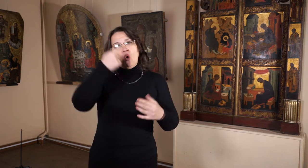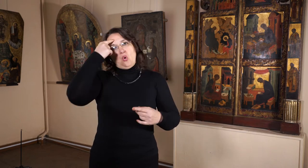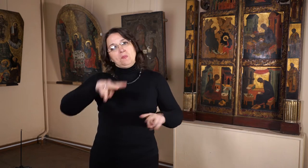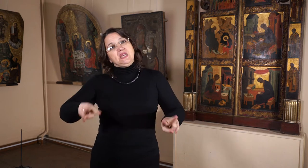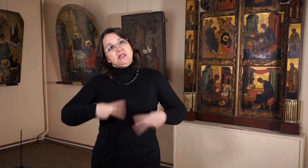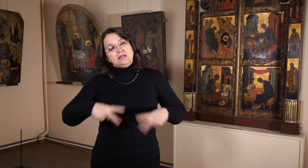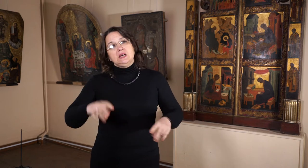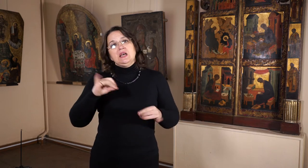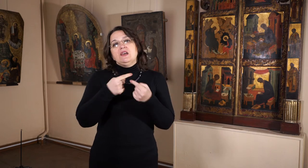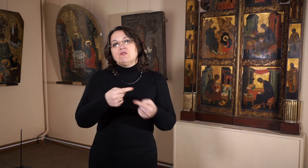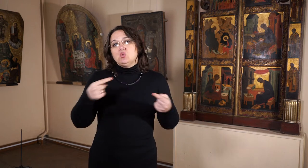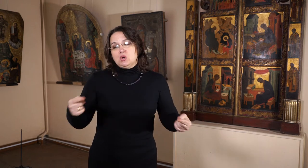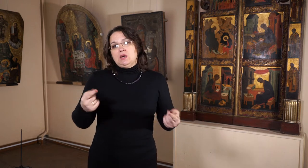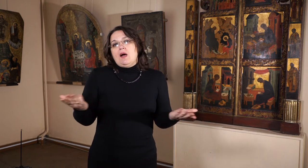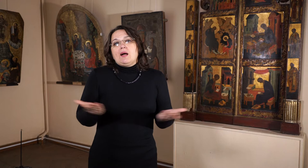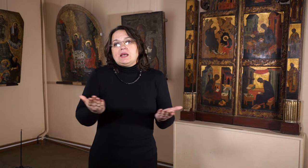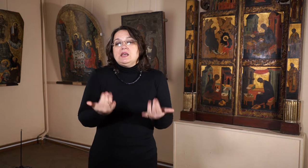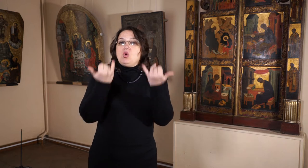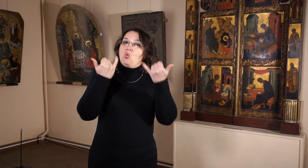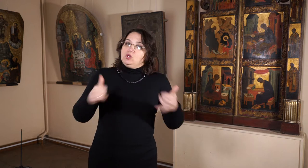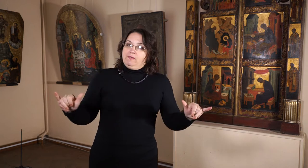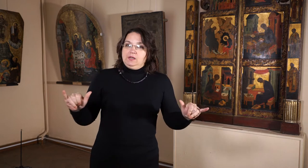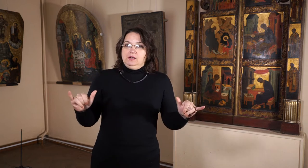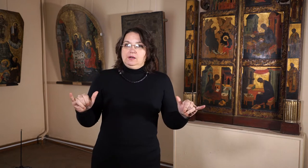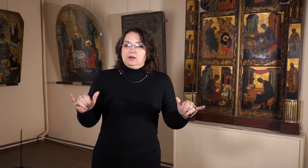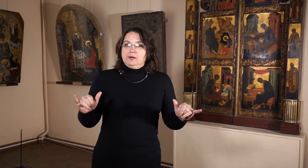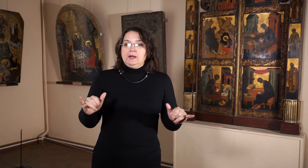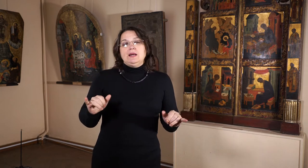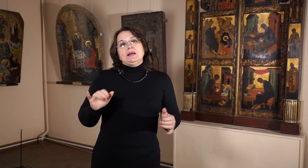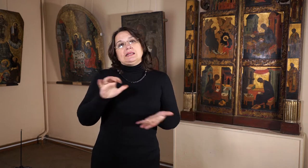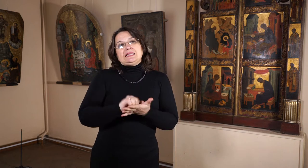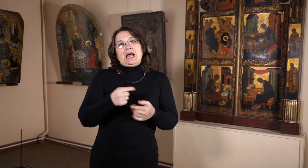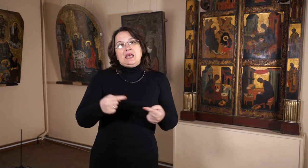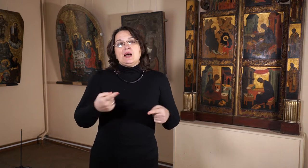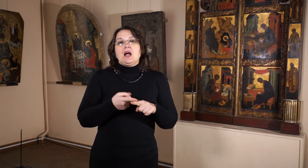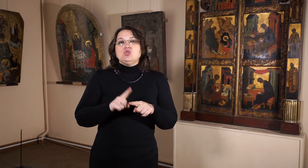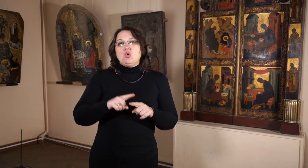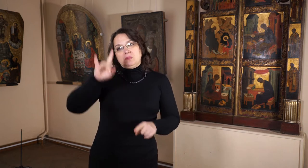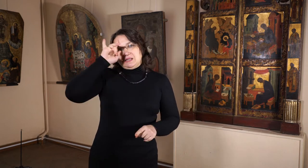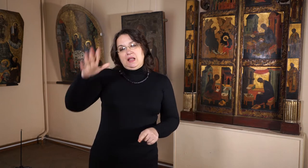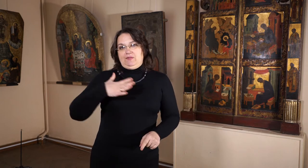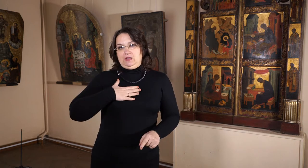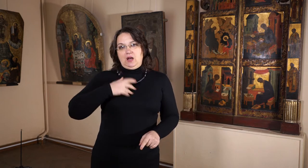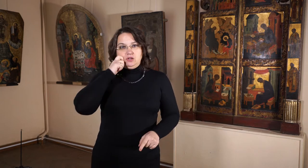умении танцевать, и в других каких-то удивительных занятиях, которыми славна наша